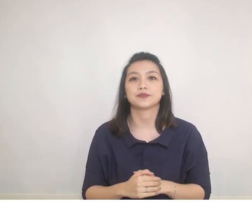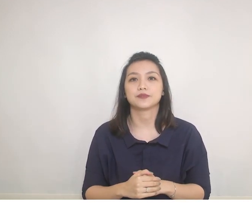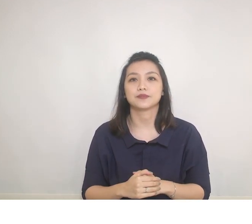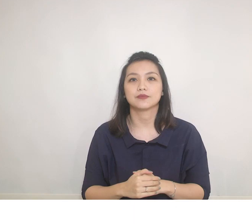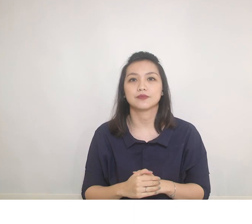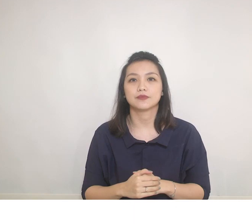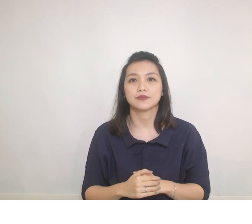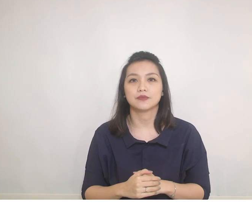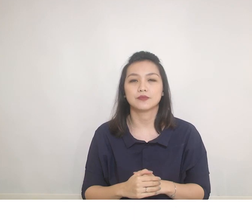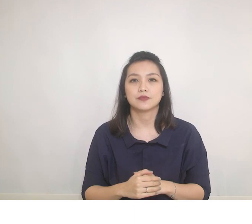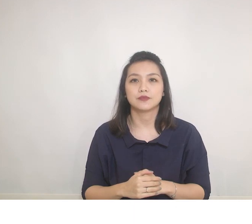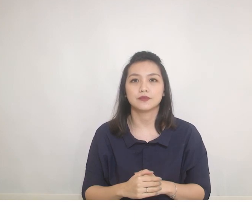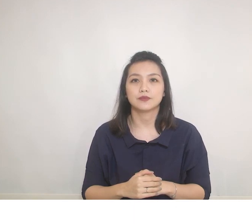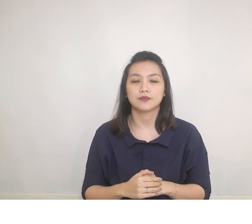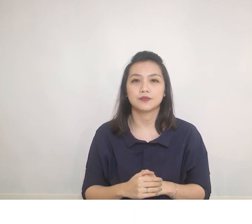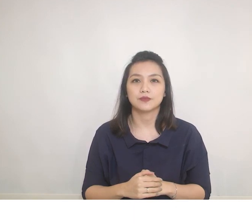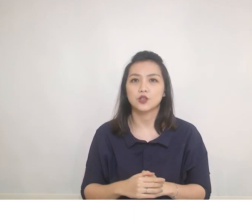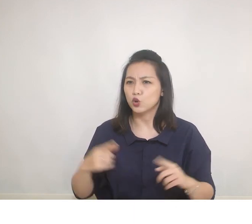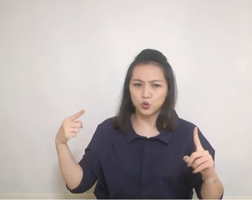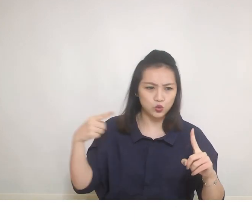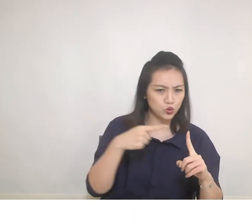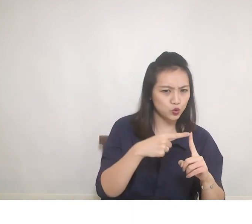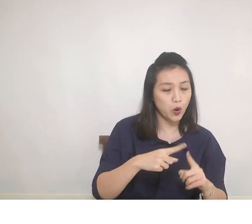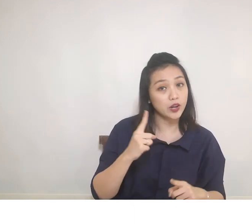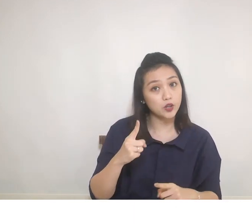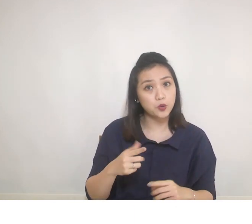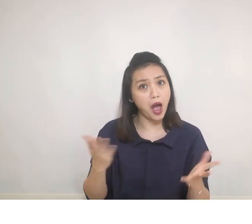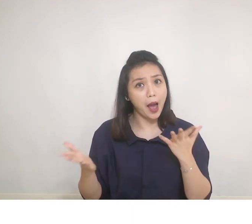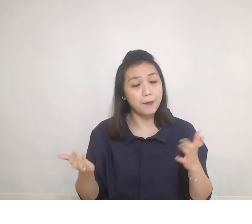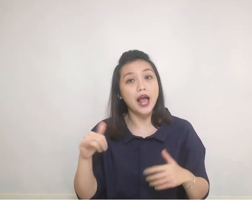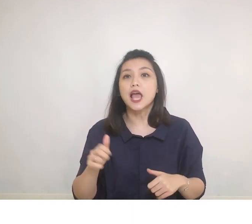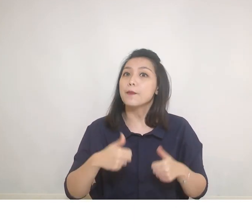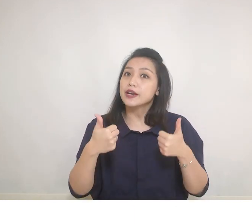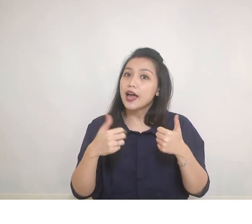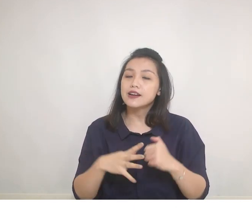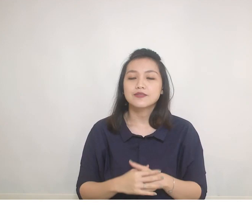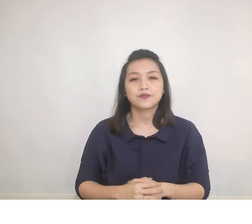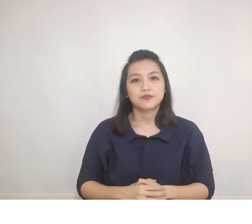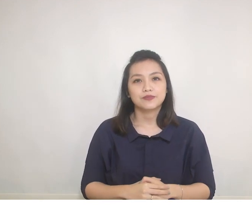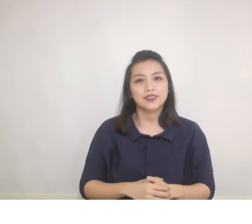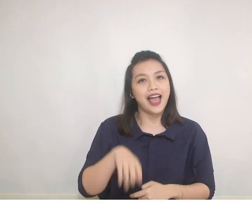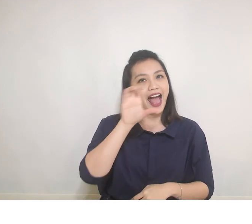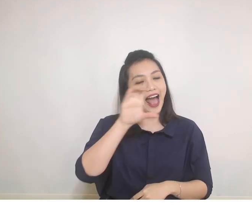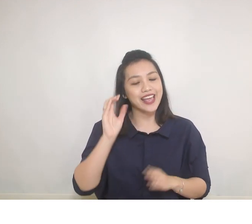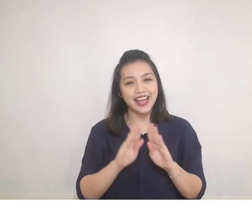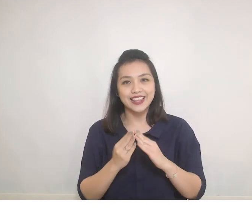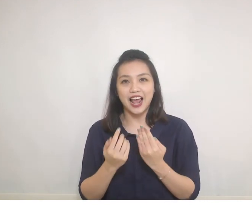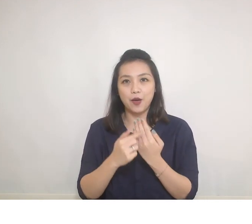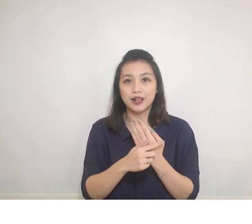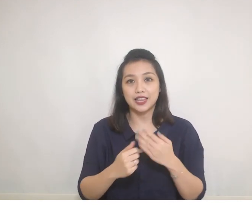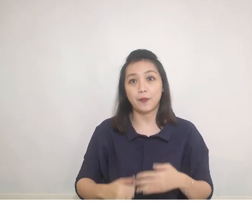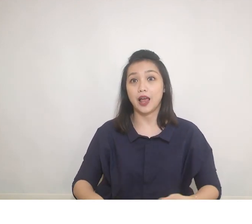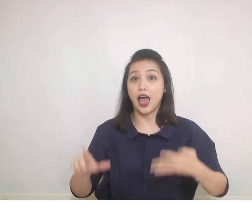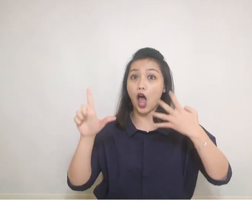harus benar, bekerja kerasnya untuk tujuannya apa. Ayat firman Tuhan ini yang mungkin lebih menjelaskan ya di